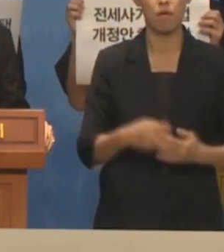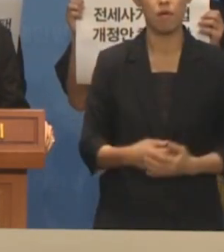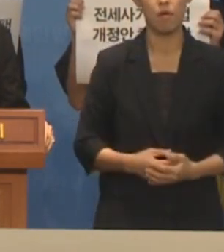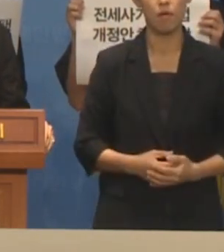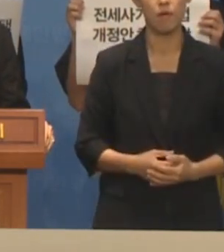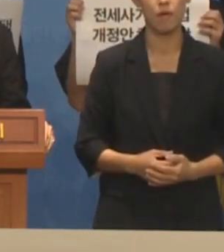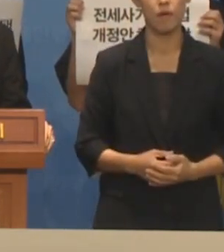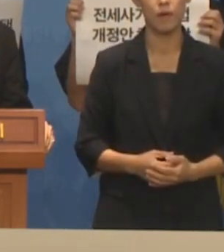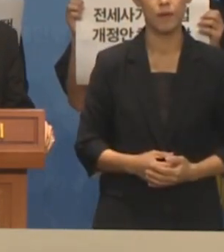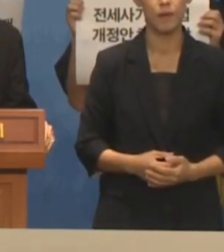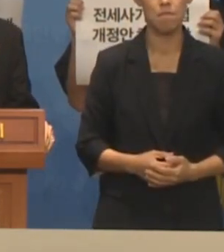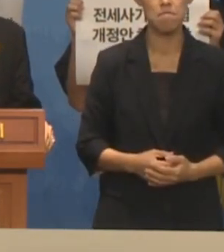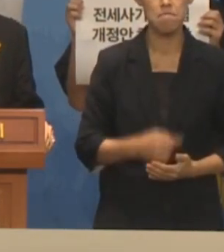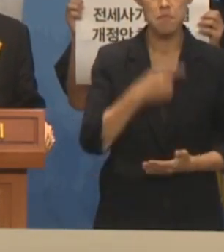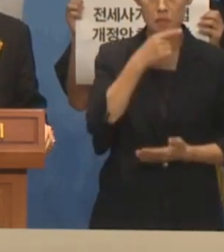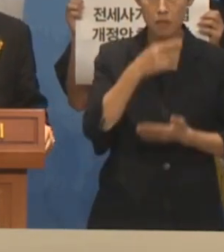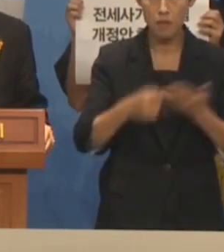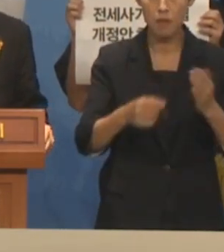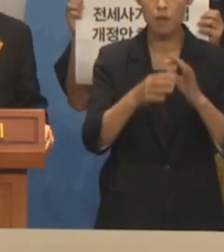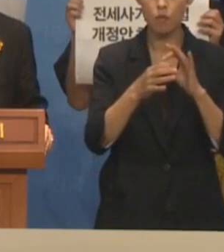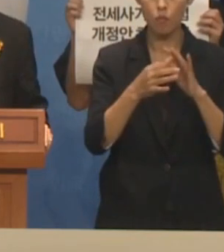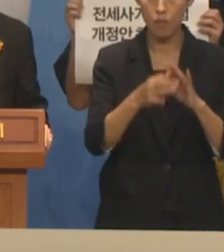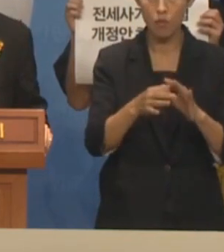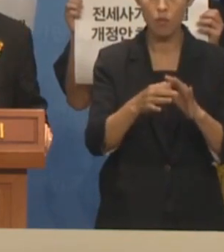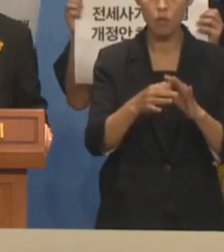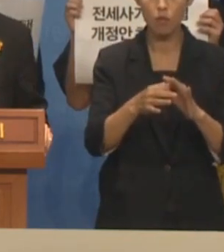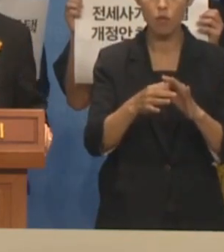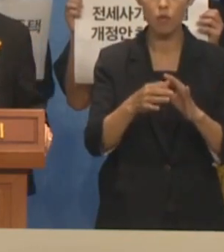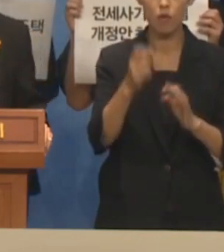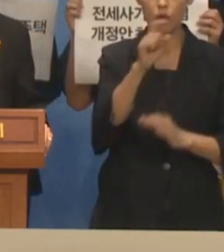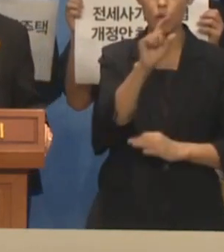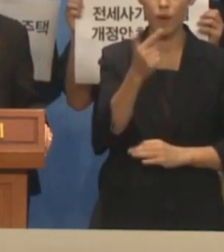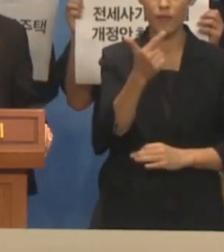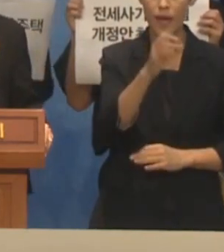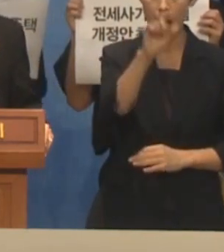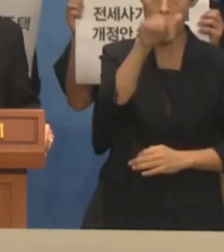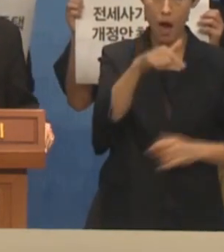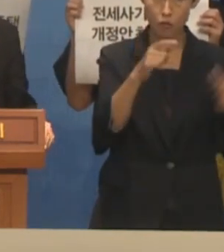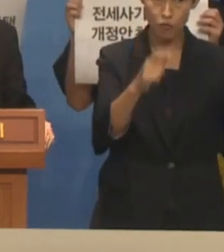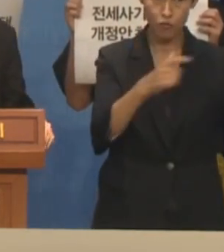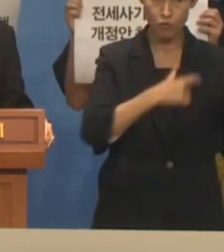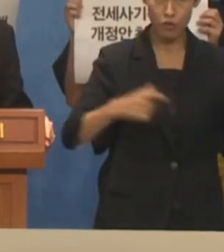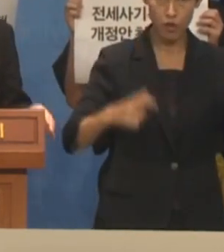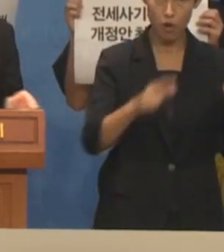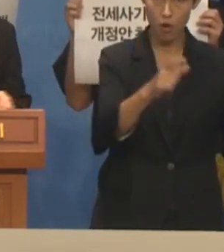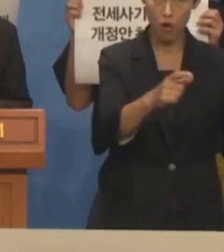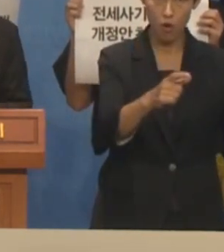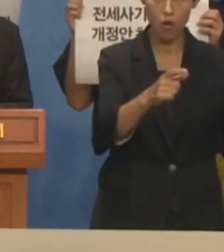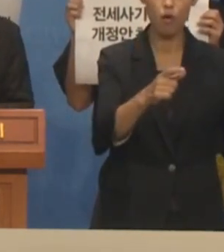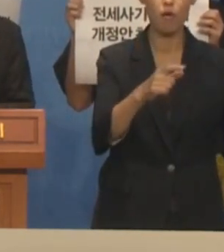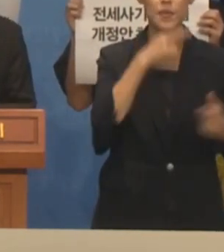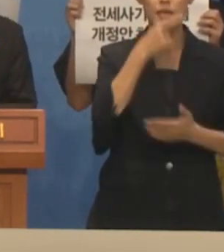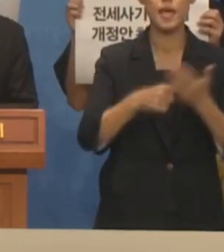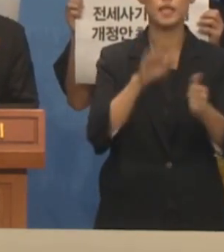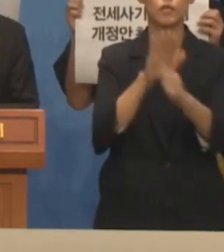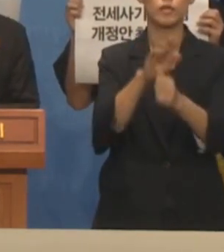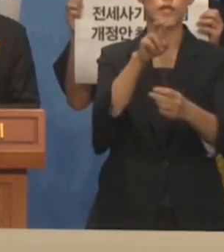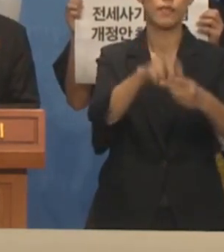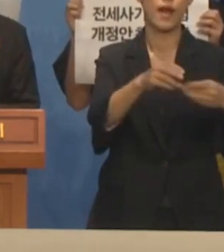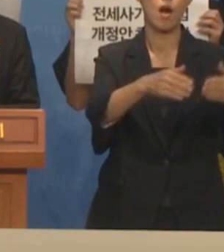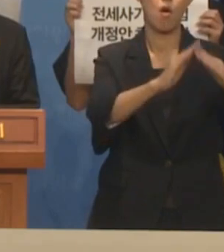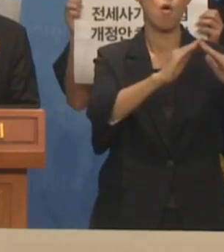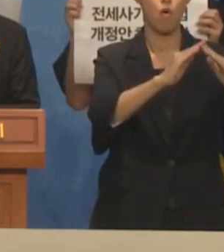이제 이러한 피해에 대해서 그나마 관악구 쪽에서는 구청 차원에서의 피해 지원 센터 등을 만들어서 어느